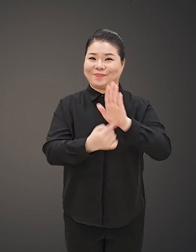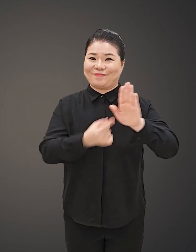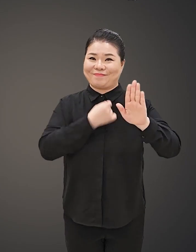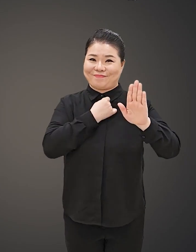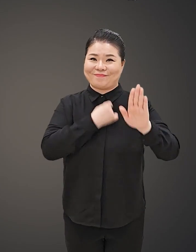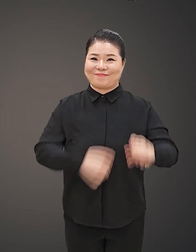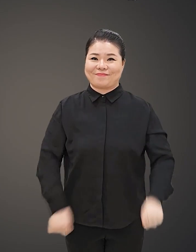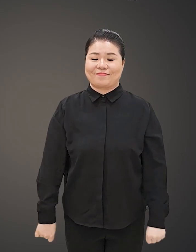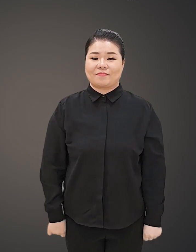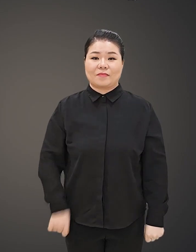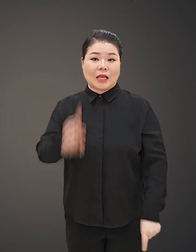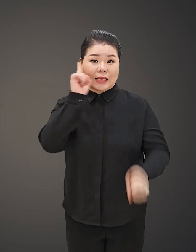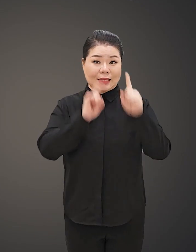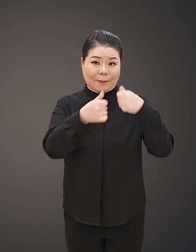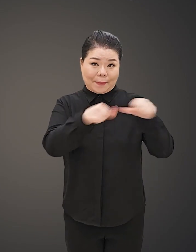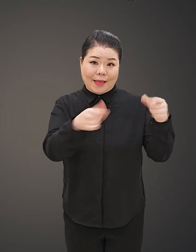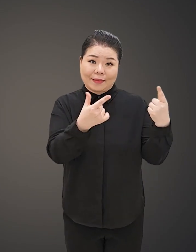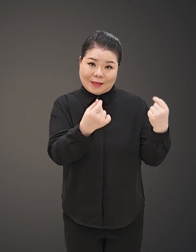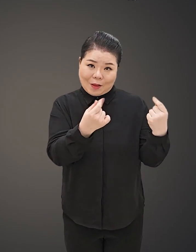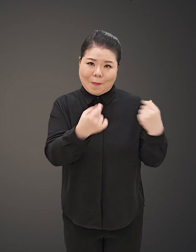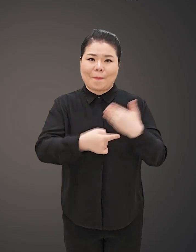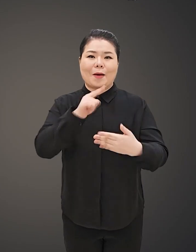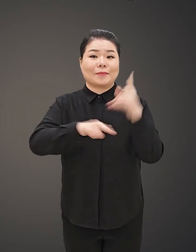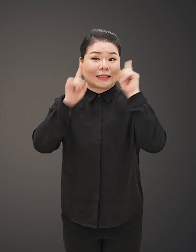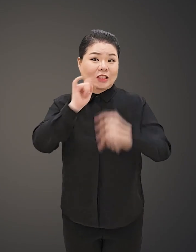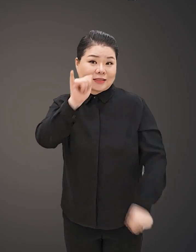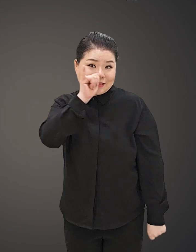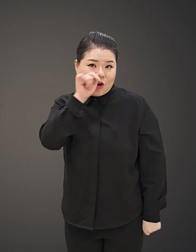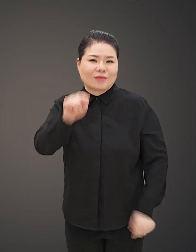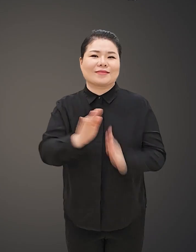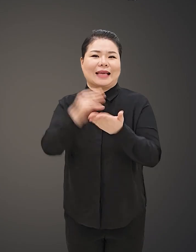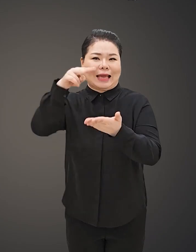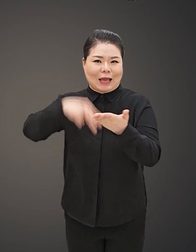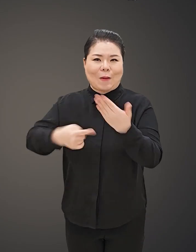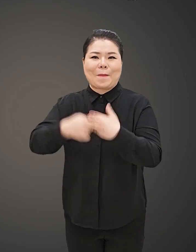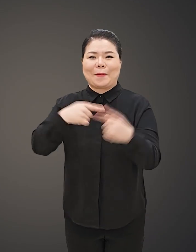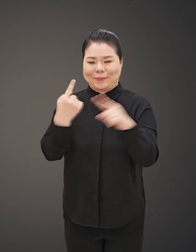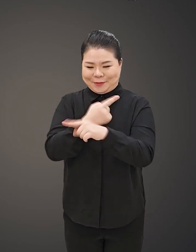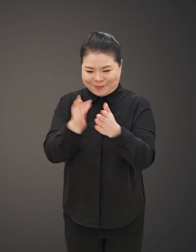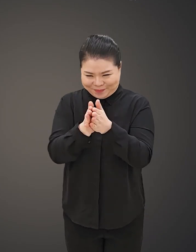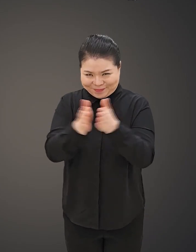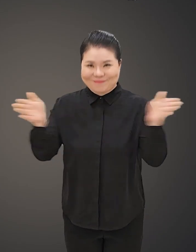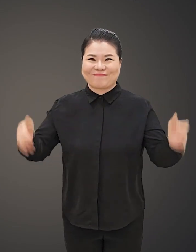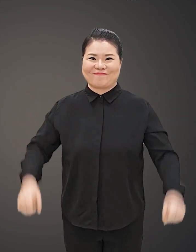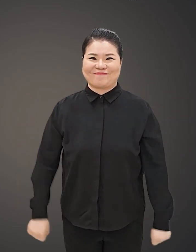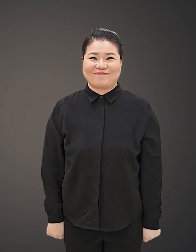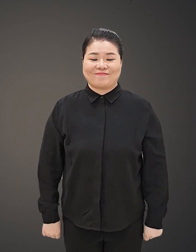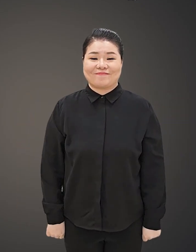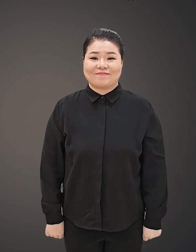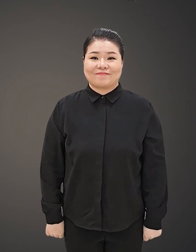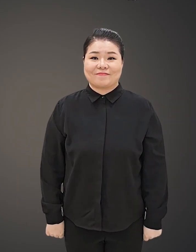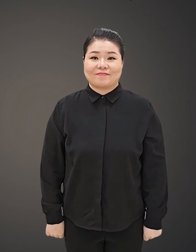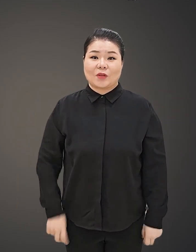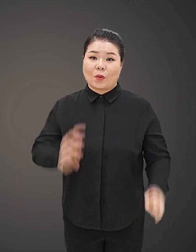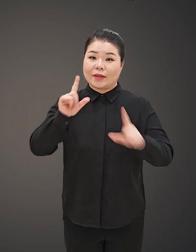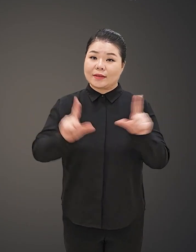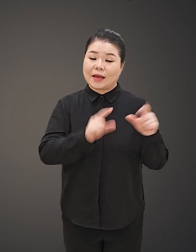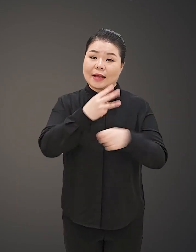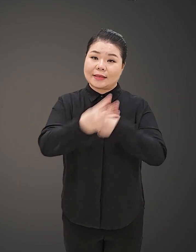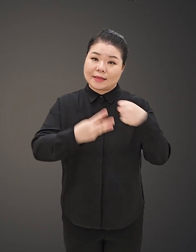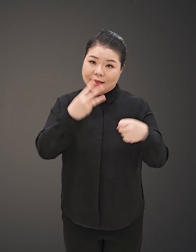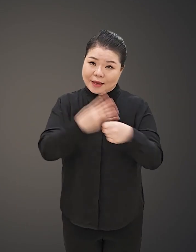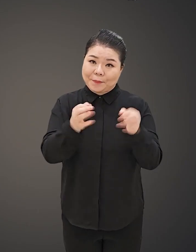내리고 싶어요. 상처받은 직장인들이요. 이제 반창고 붙일 시간입니다. 3년차 직장인